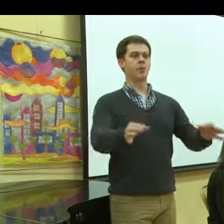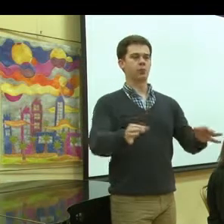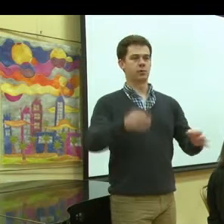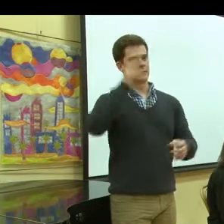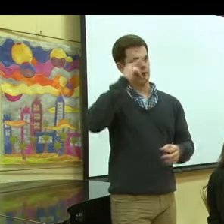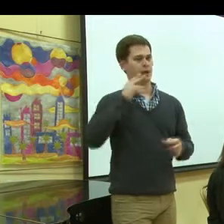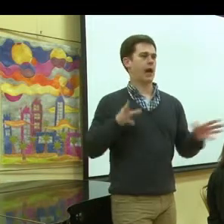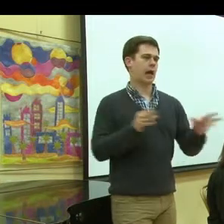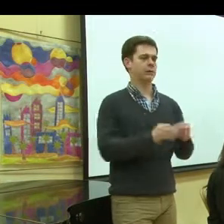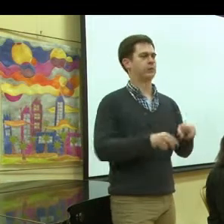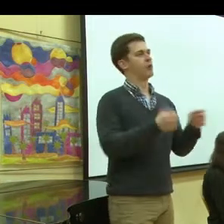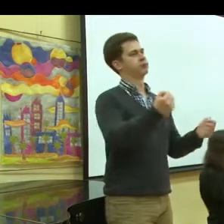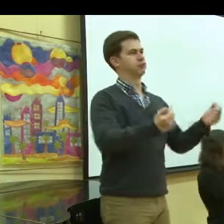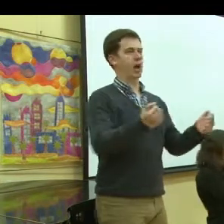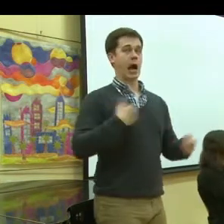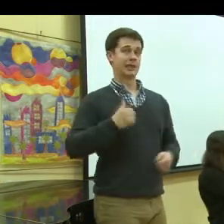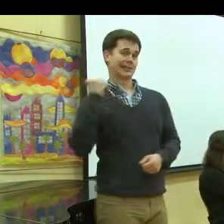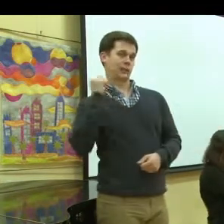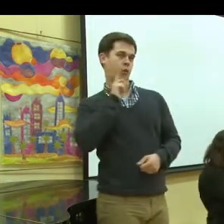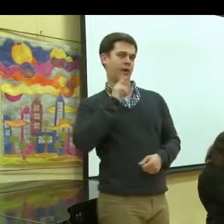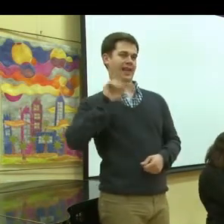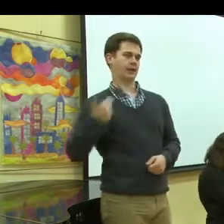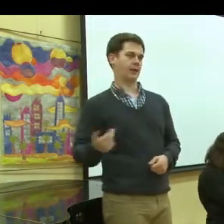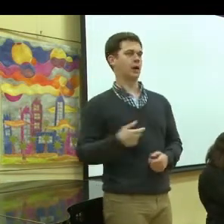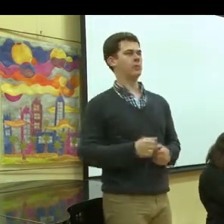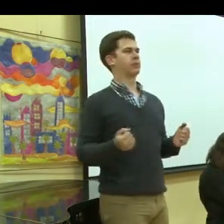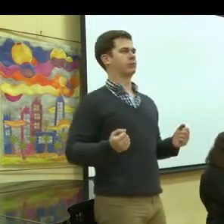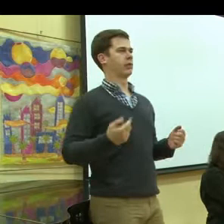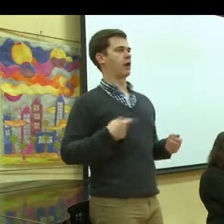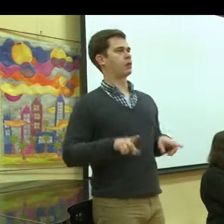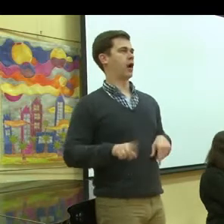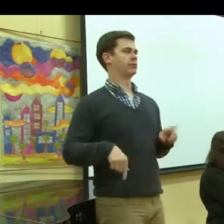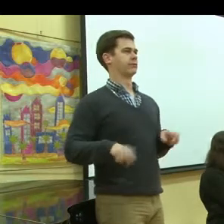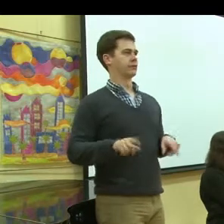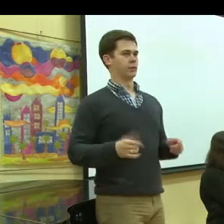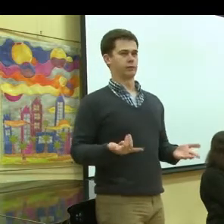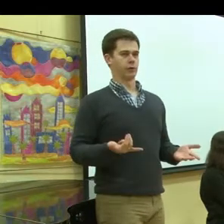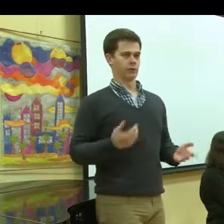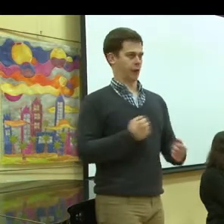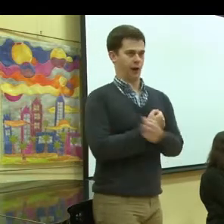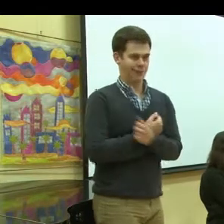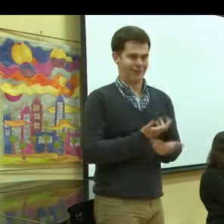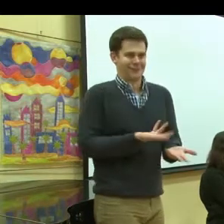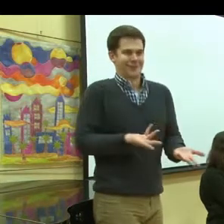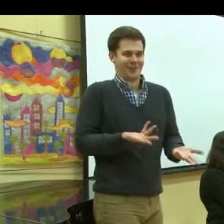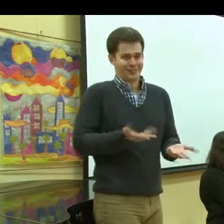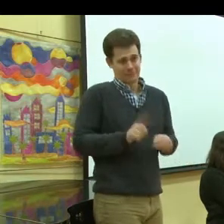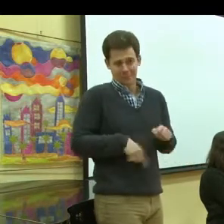taką odwozie, słuchał tango, tak? Albo na przykład tańczył tango ze swoją babcią, bo to się też jakby